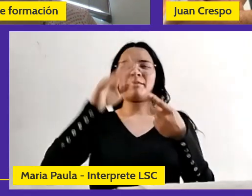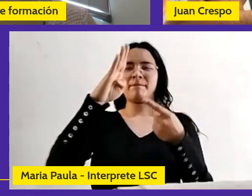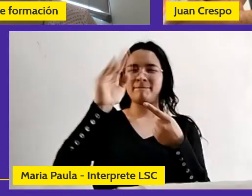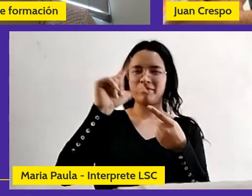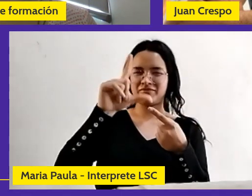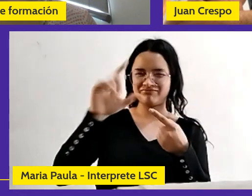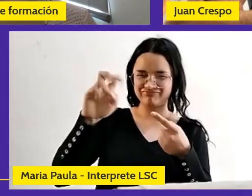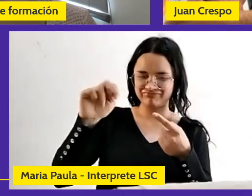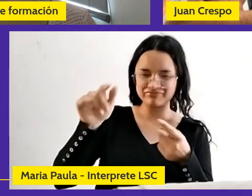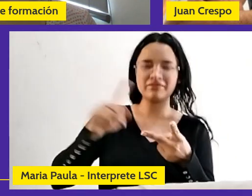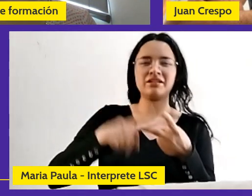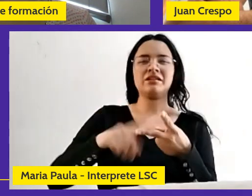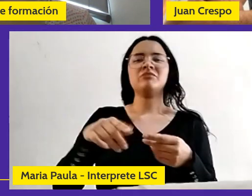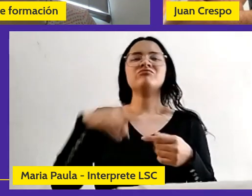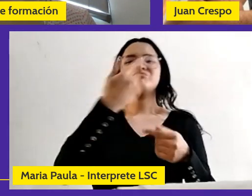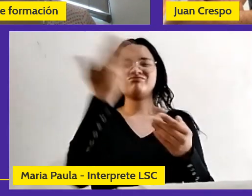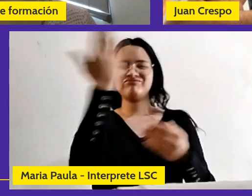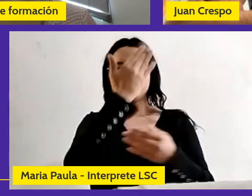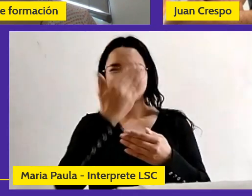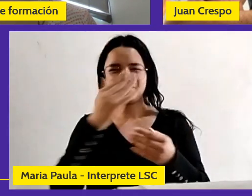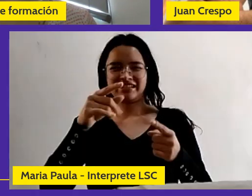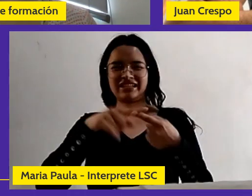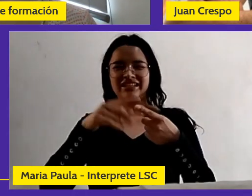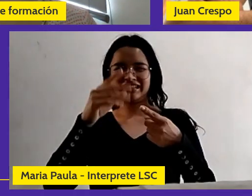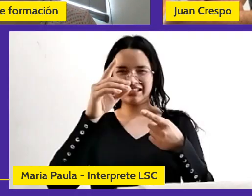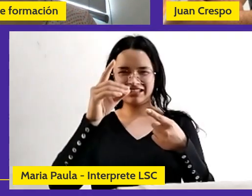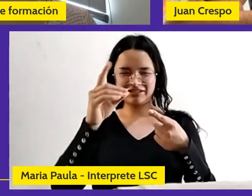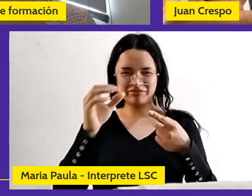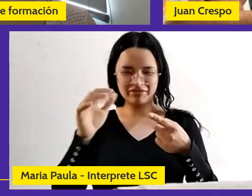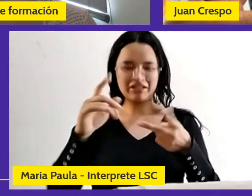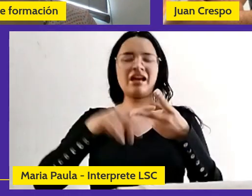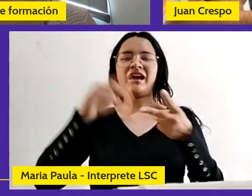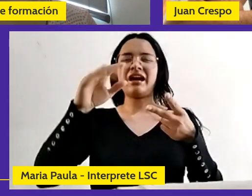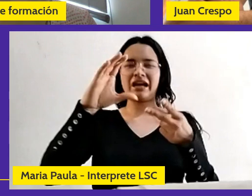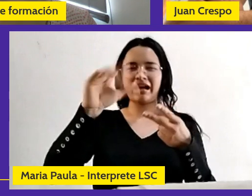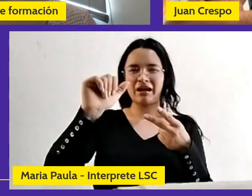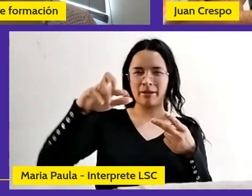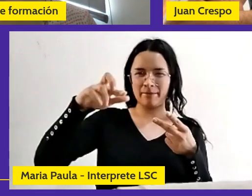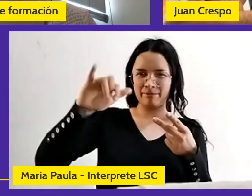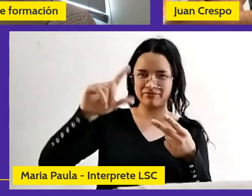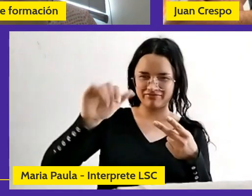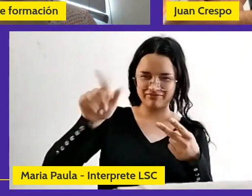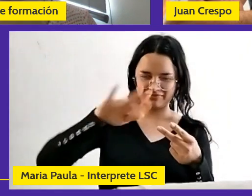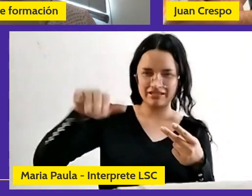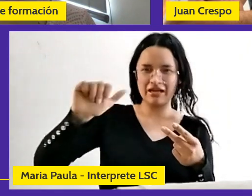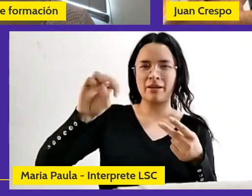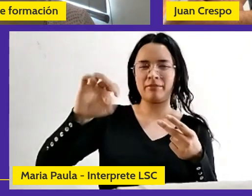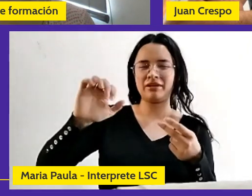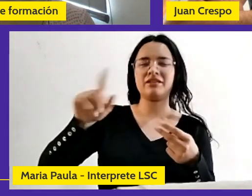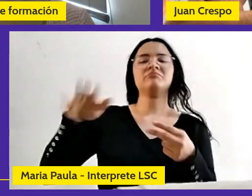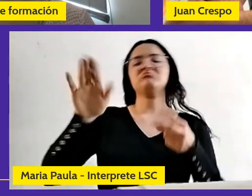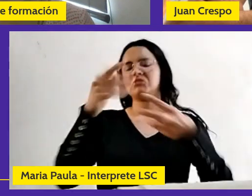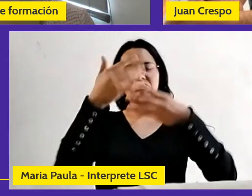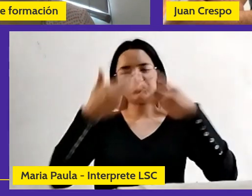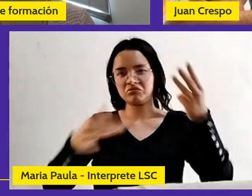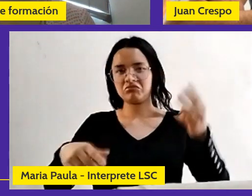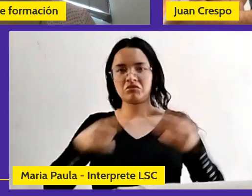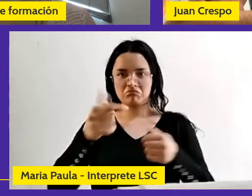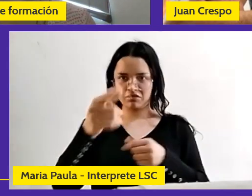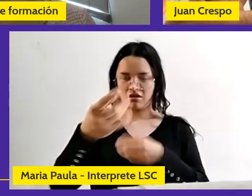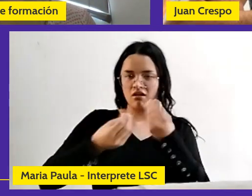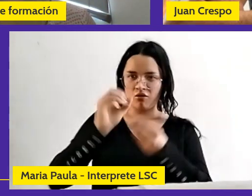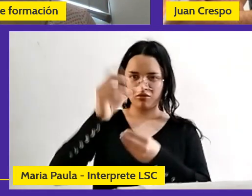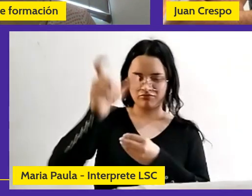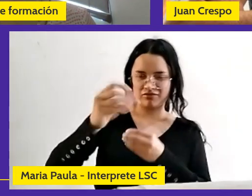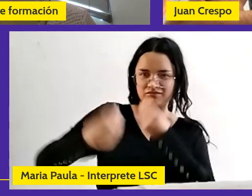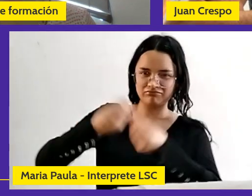ha producido series como División de Bienes, Capitanes de América y Madame Requiem, entre otras. Él también ha sido jurado